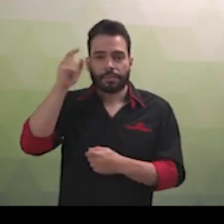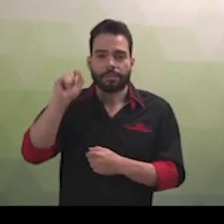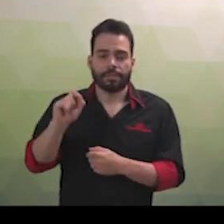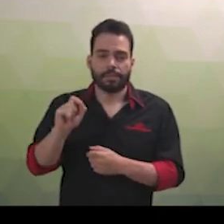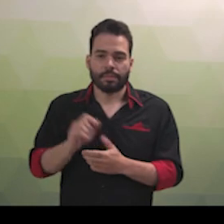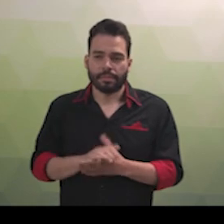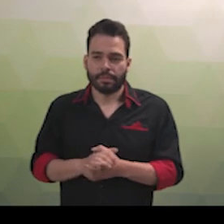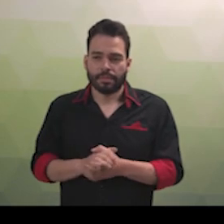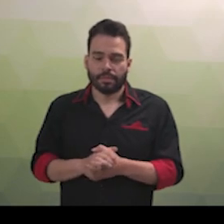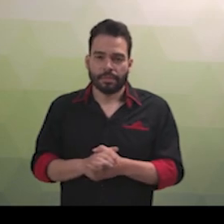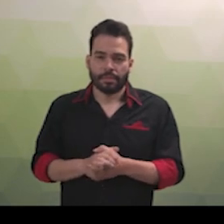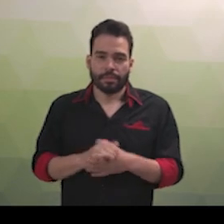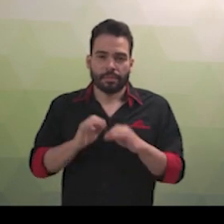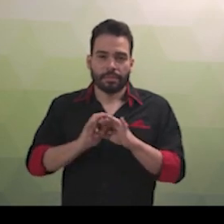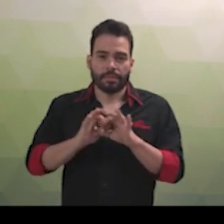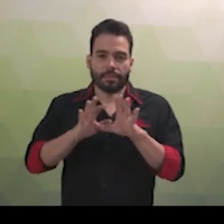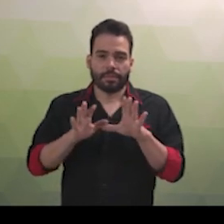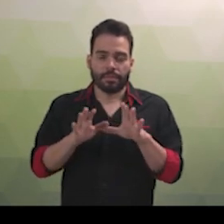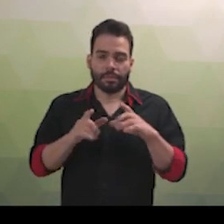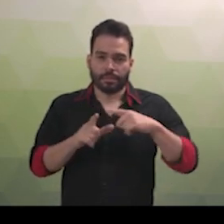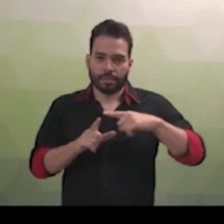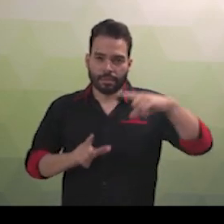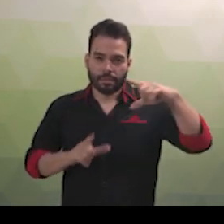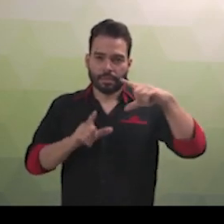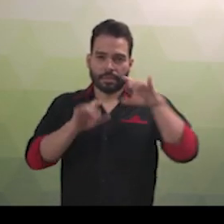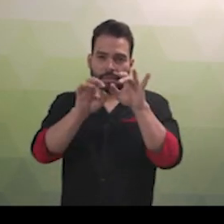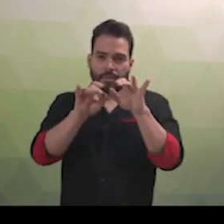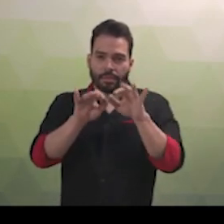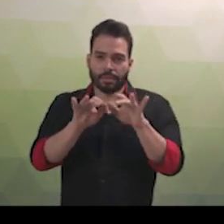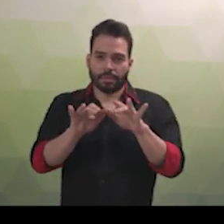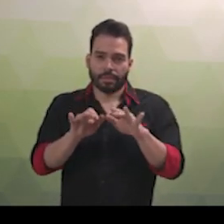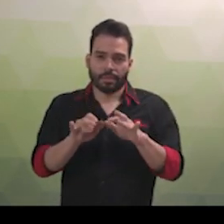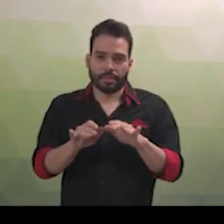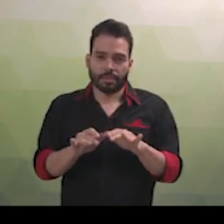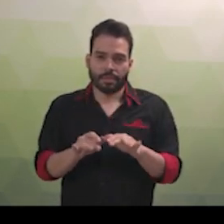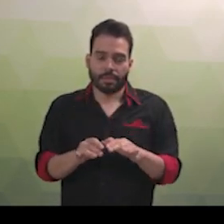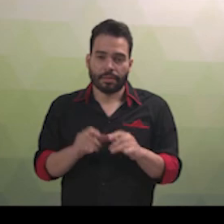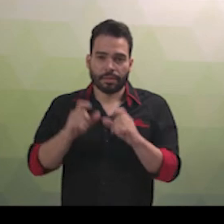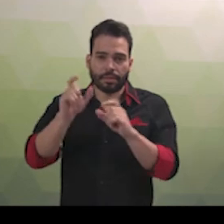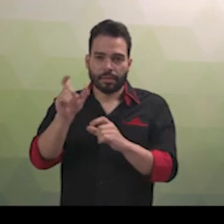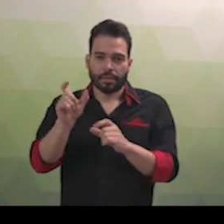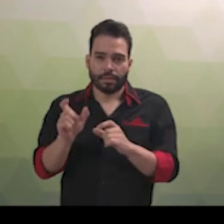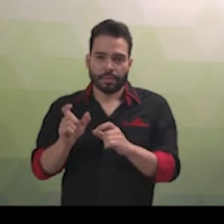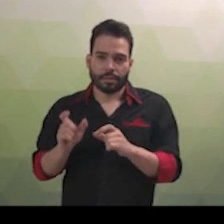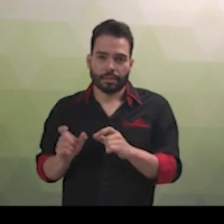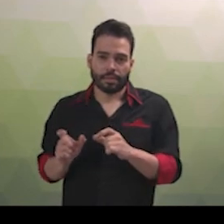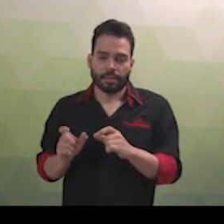de exames, com campos específicos para que o candidato com deficiência informe os recursos de acessibilidade e de